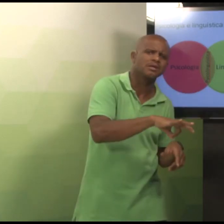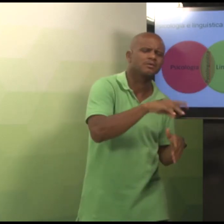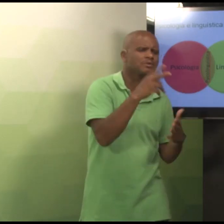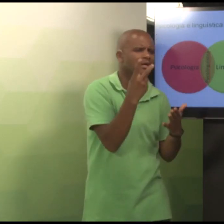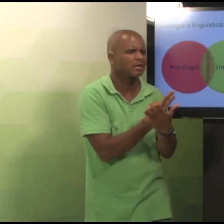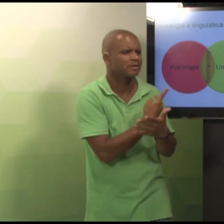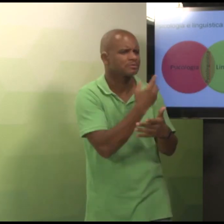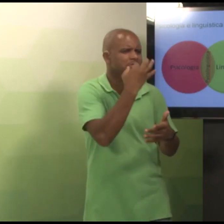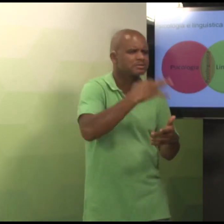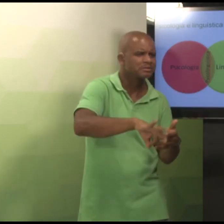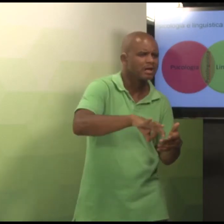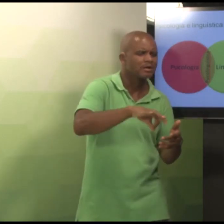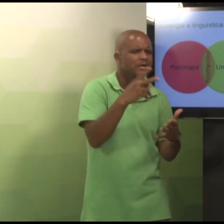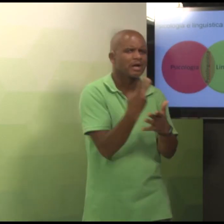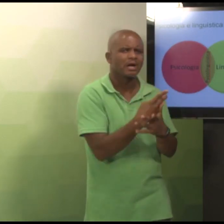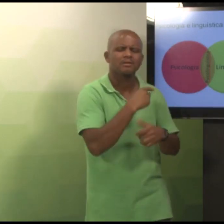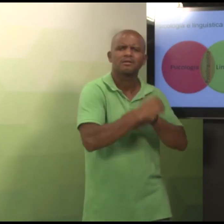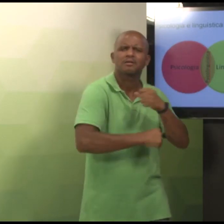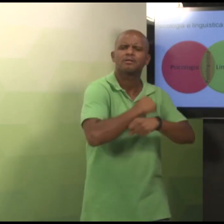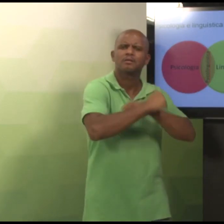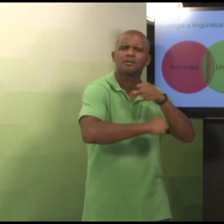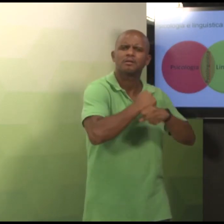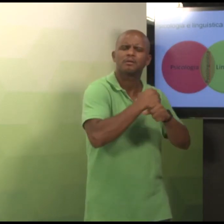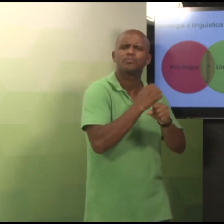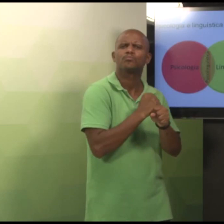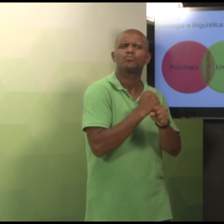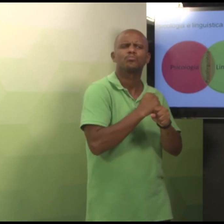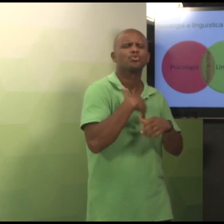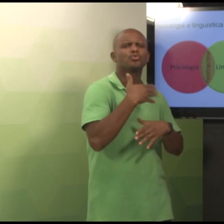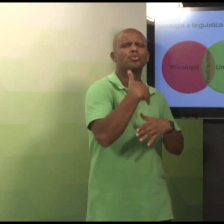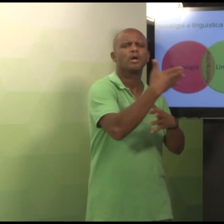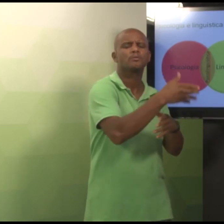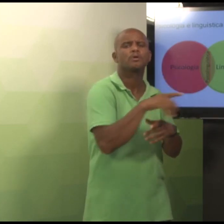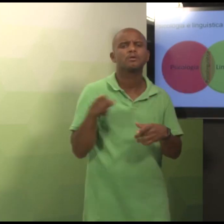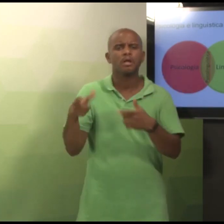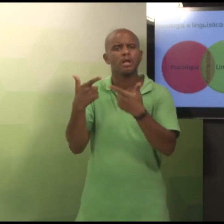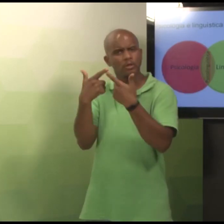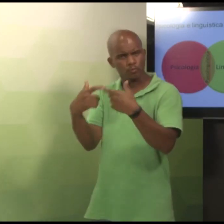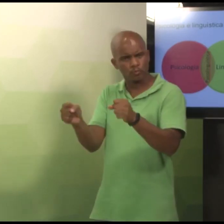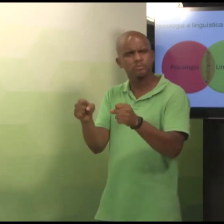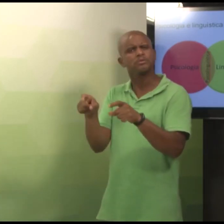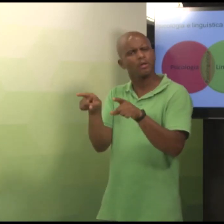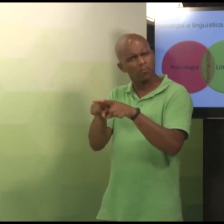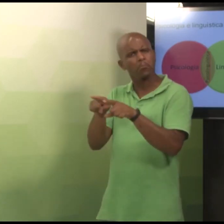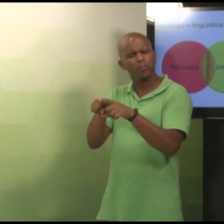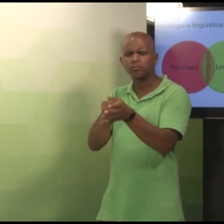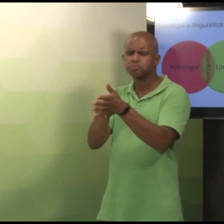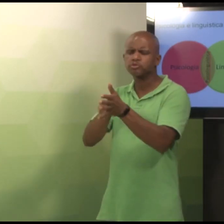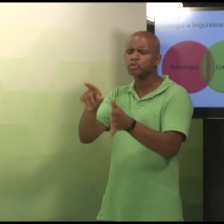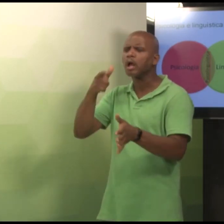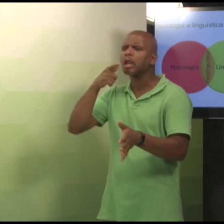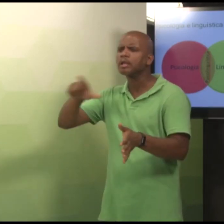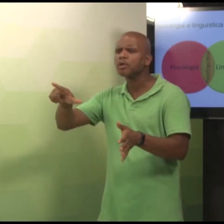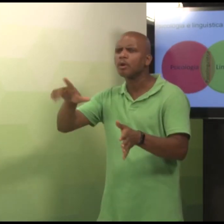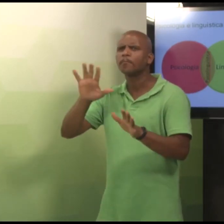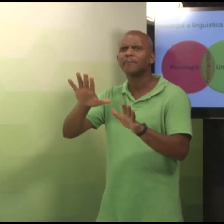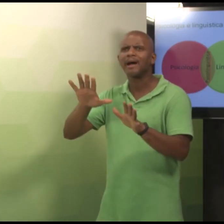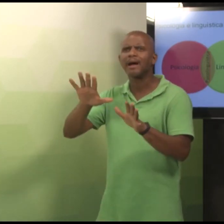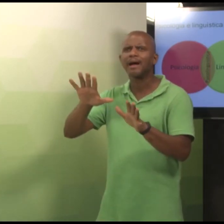foco maior a linguagem, as formas corretas e incorretas de utilizá-la, enquanto a